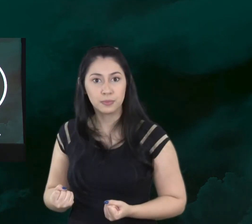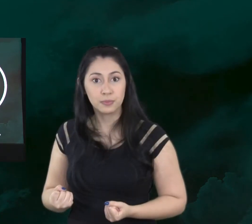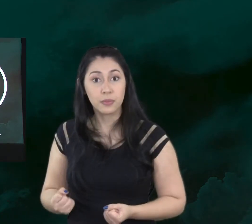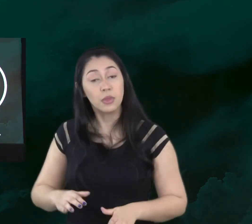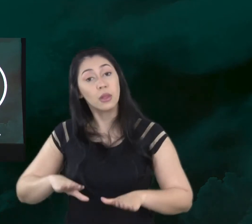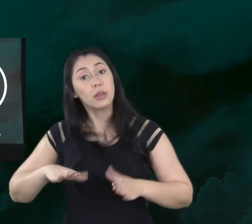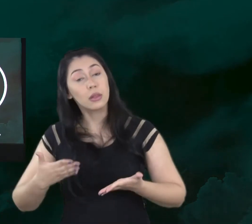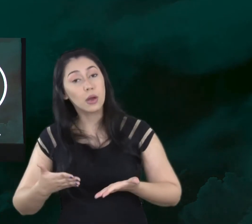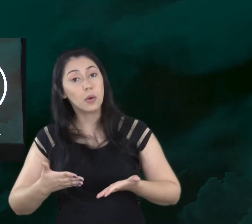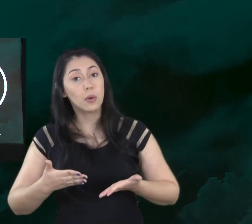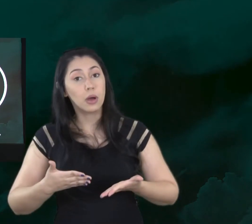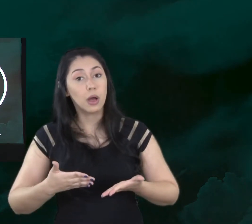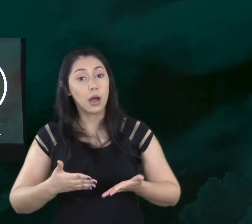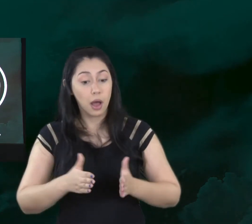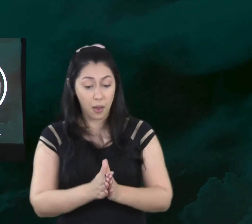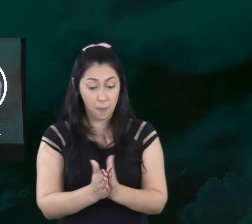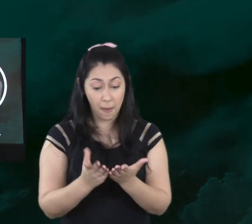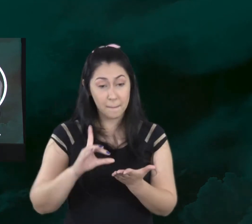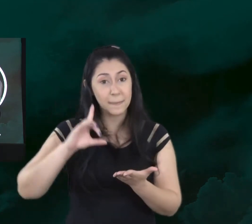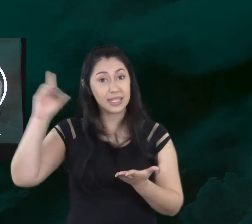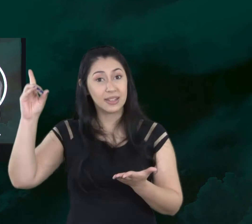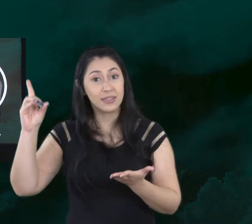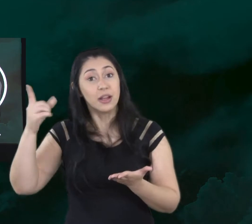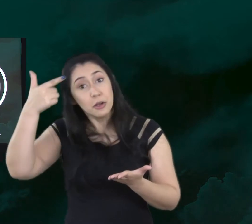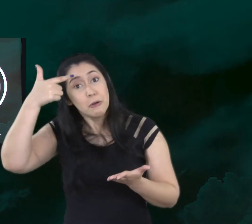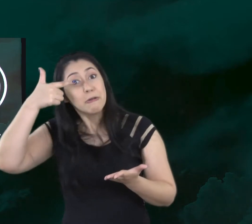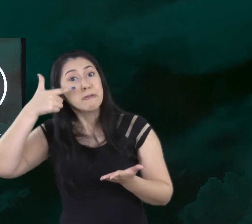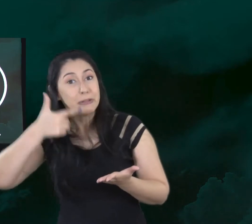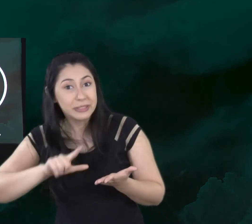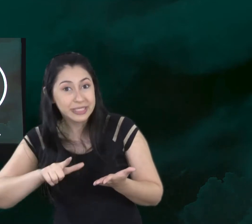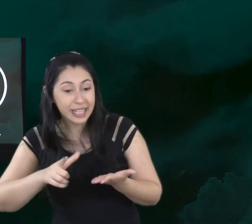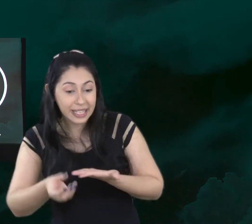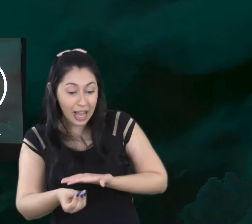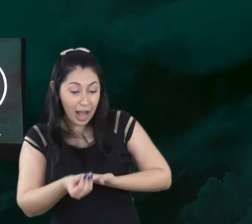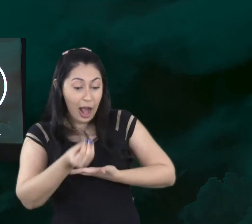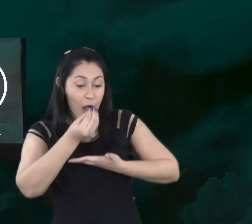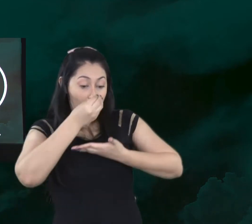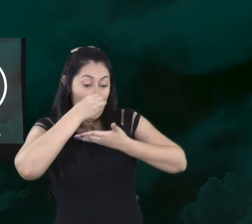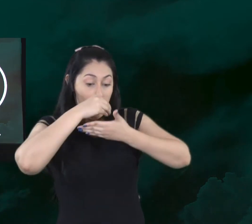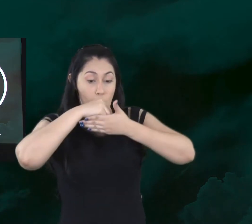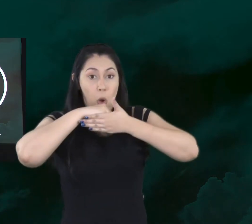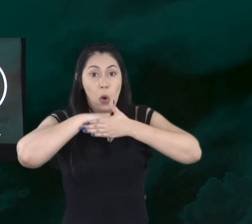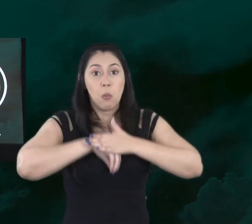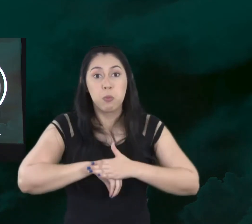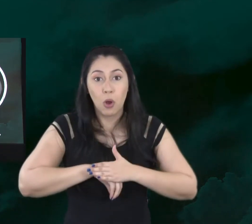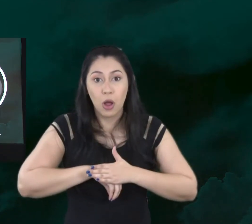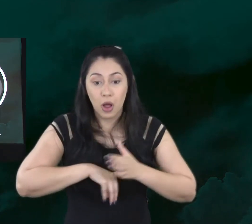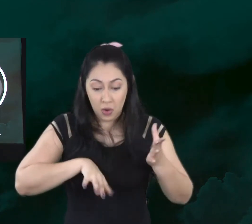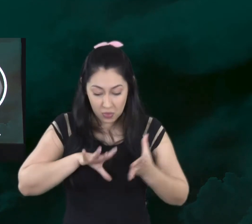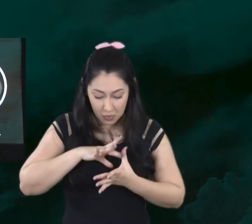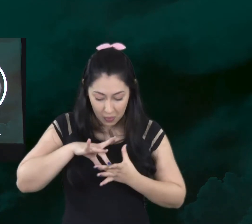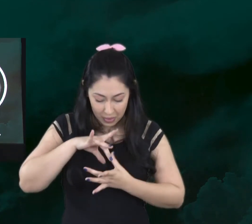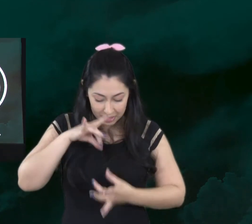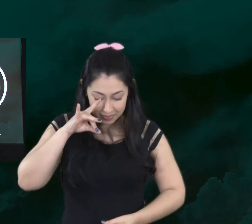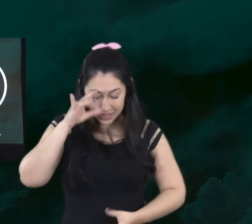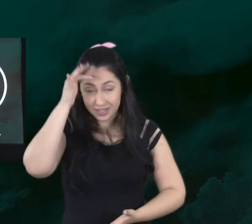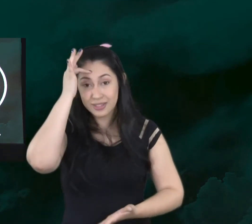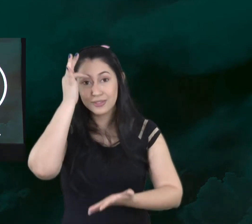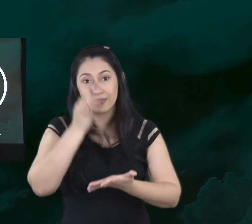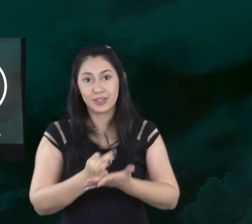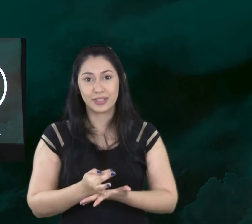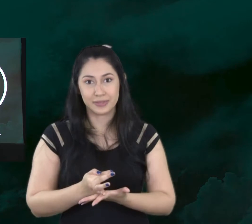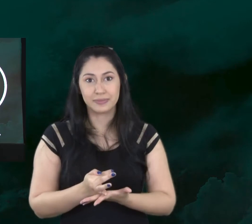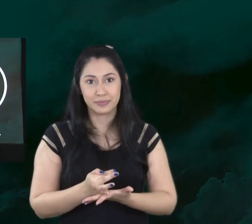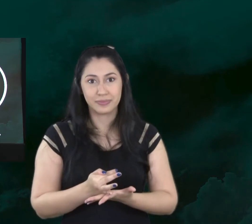caminhão, que é a palavra, consegue depositar o elemento da fé dentro do seu espírito.